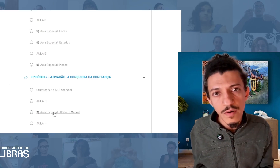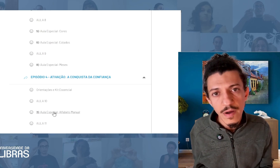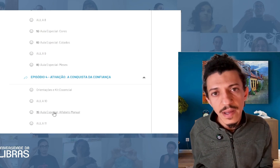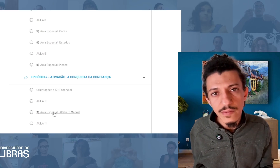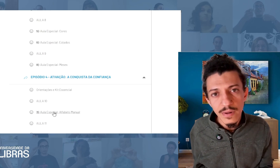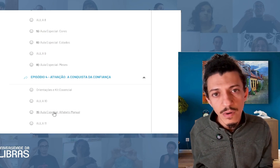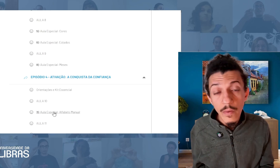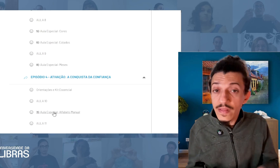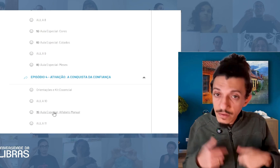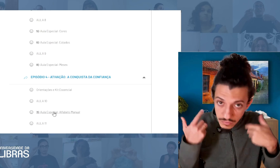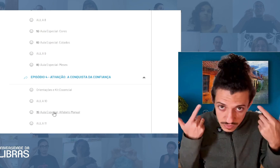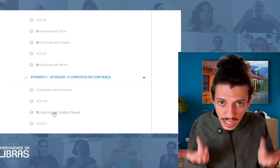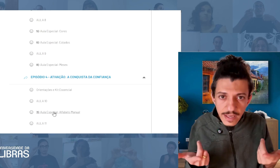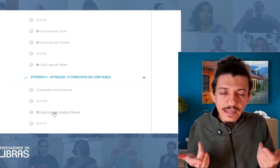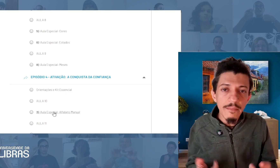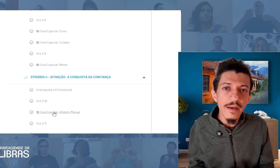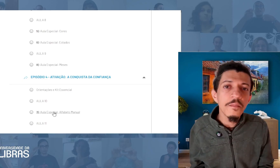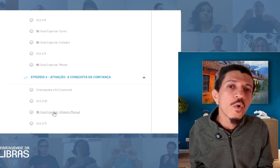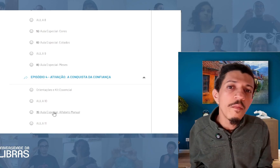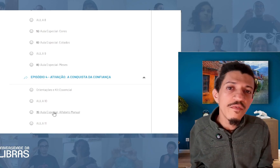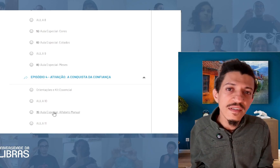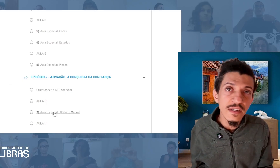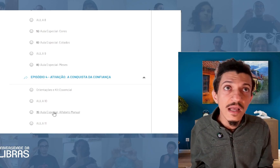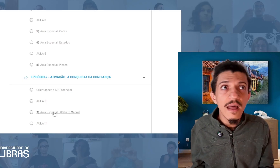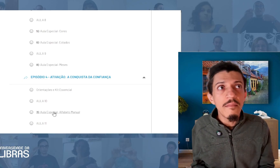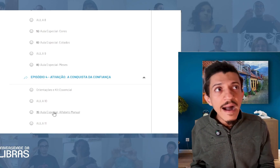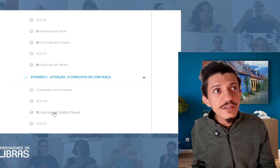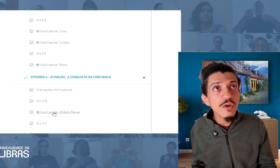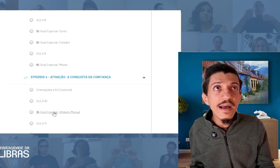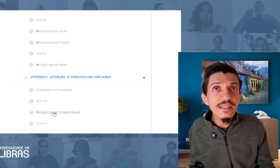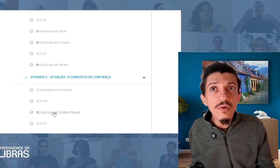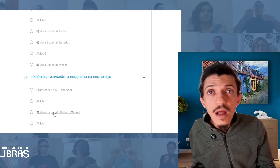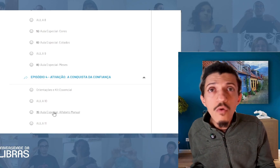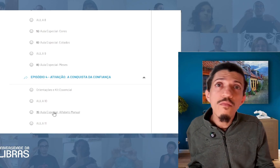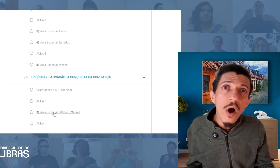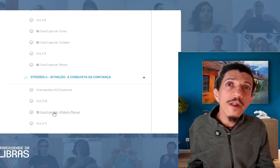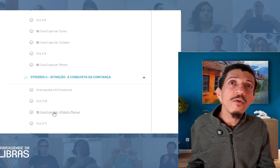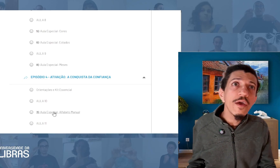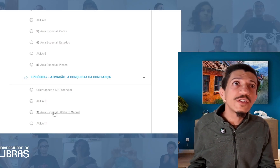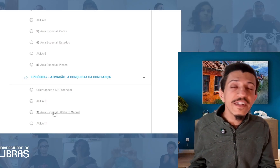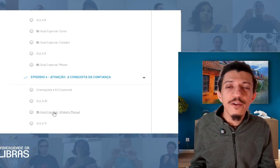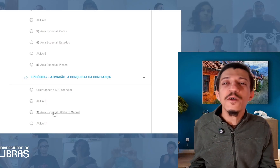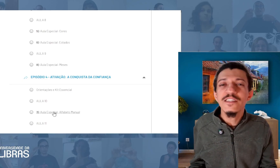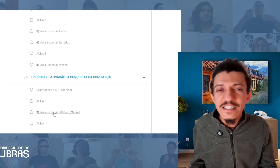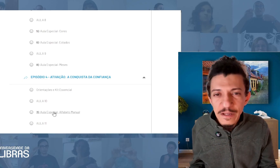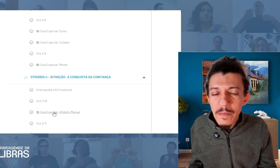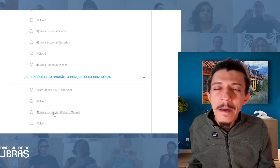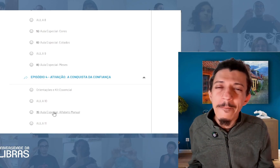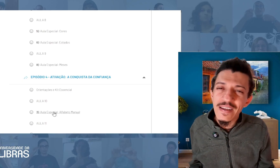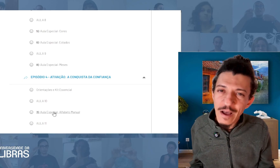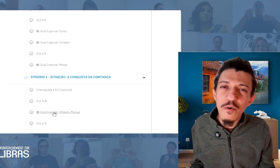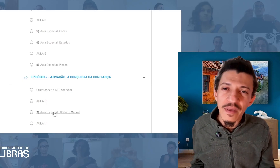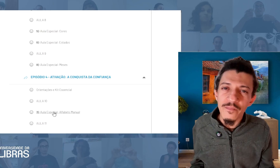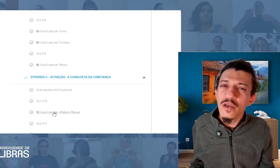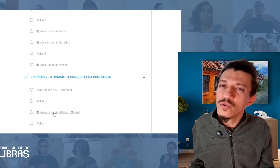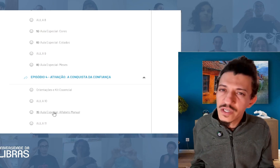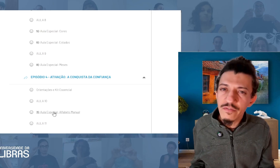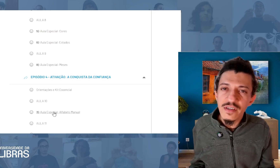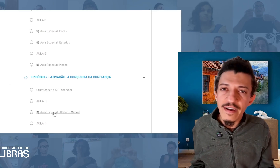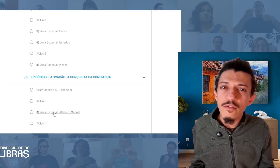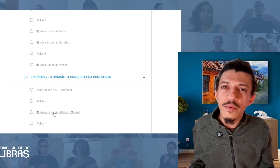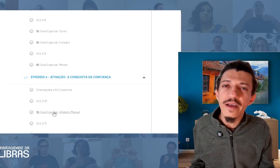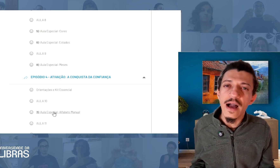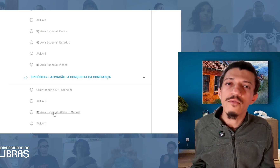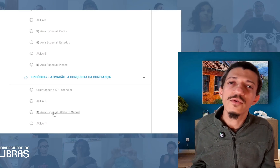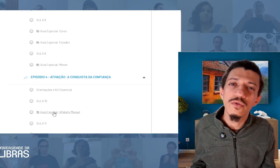mão do alfabeto manual, então tu tem que saber como fazer isso. Mas eu não moro no Rio de Janeiro. Sim, mas vai por mim. Um dia você